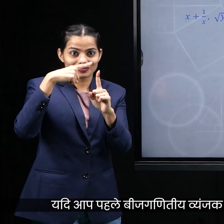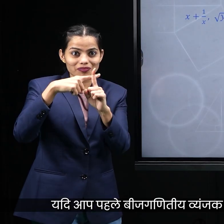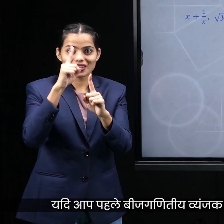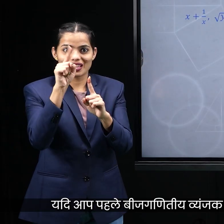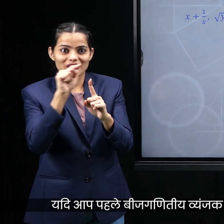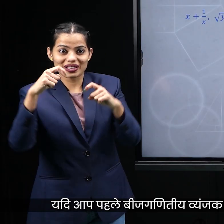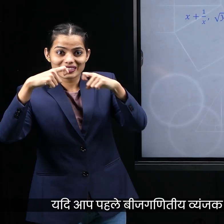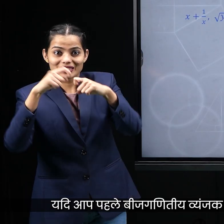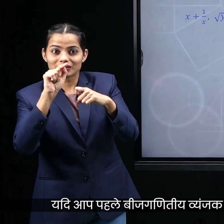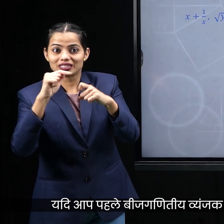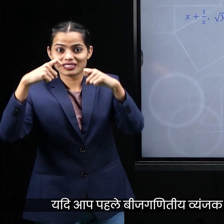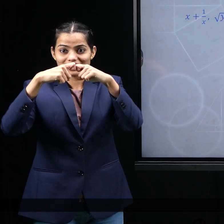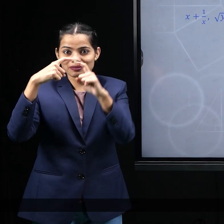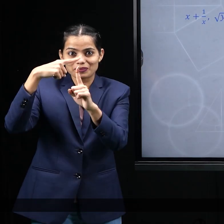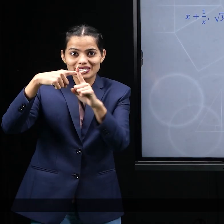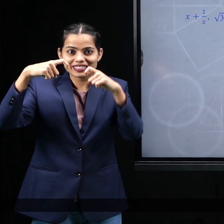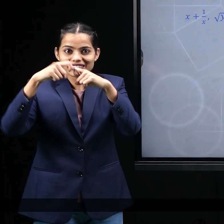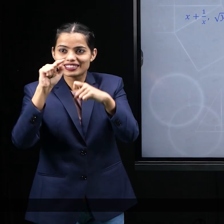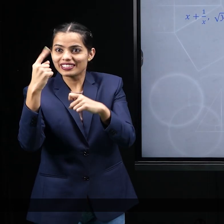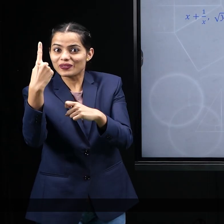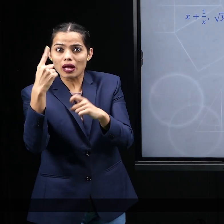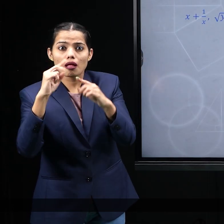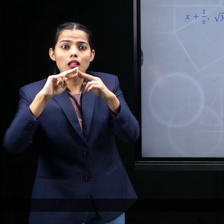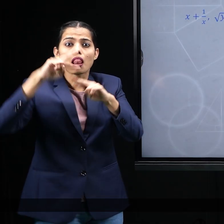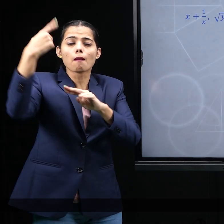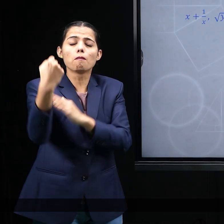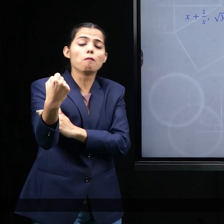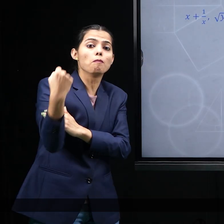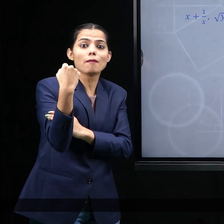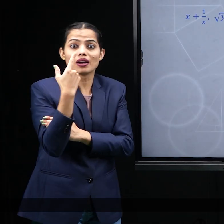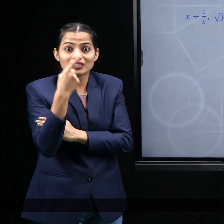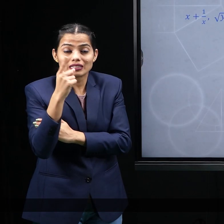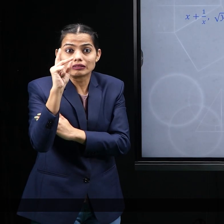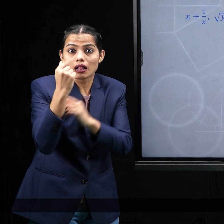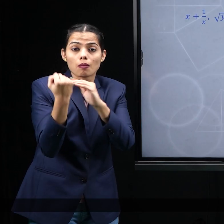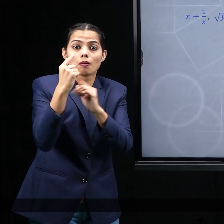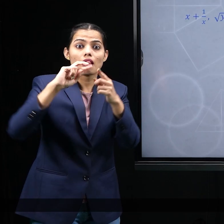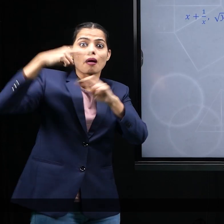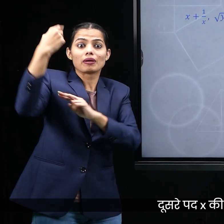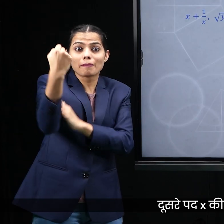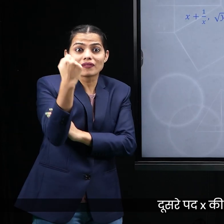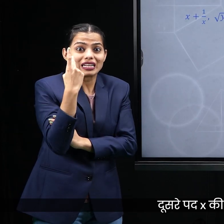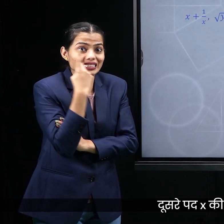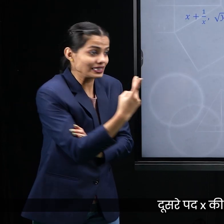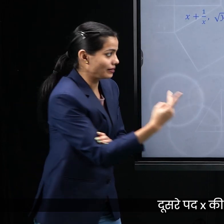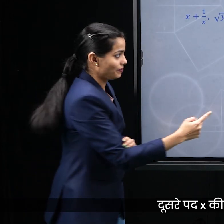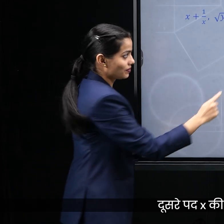प्रकार लिखा जा सकता है: x + 1/x = x + 1, x - 1, दूसरे पद इंटू